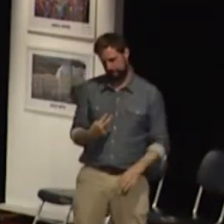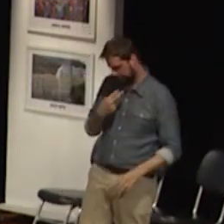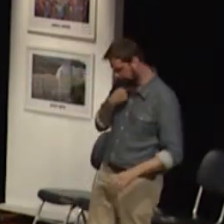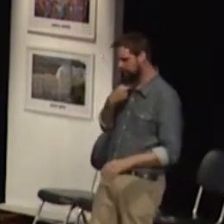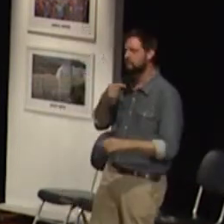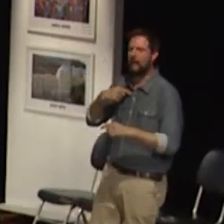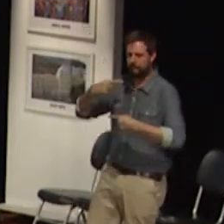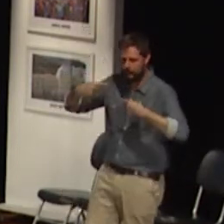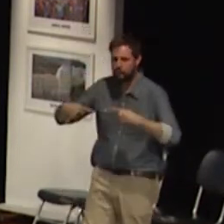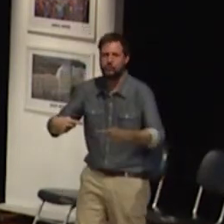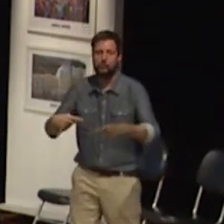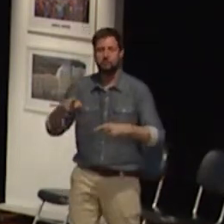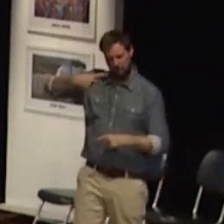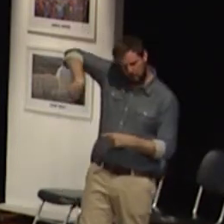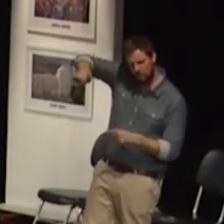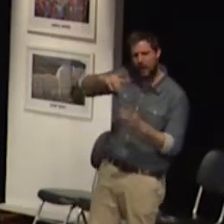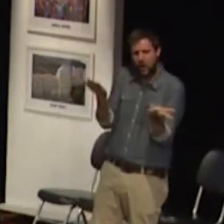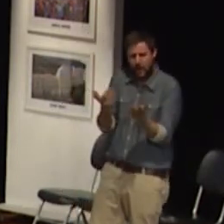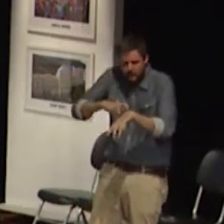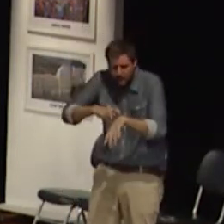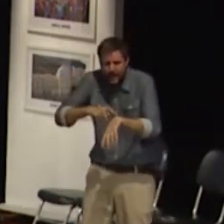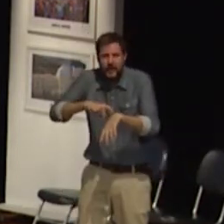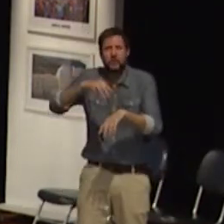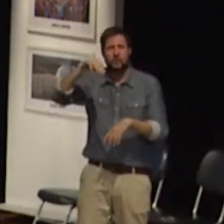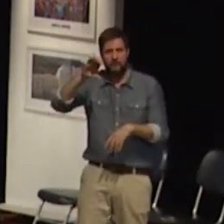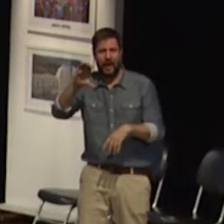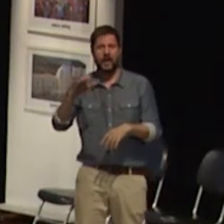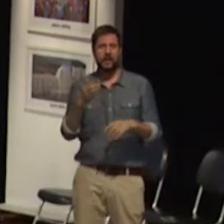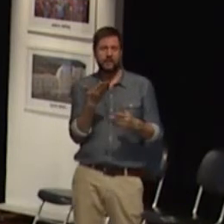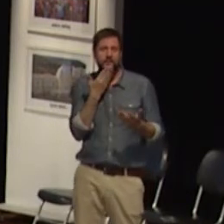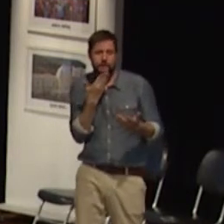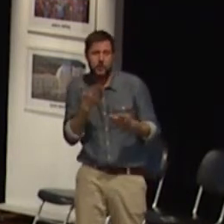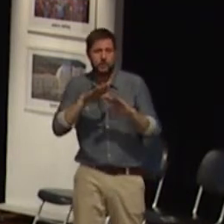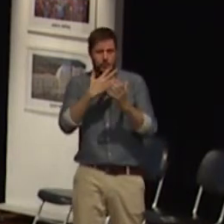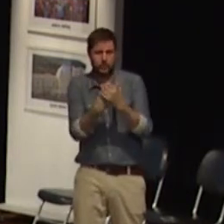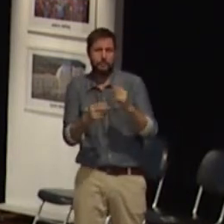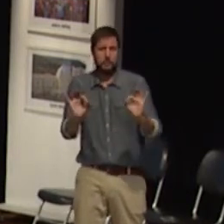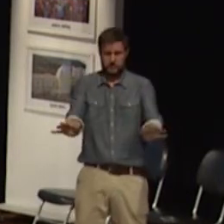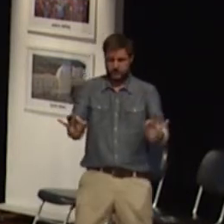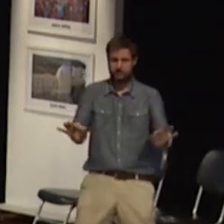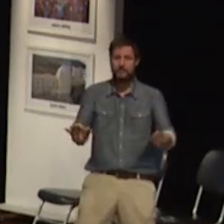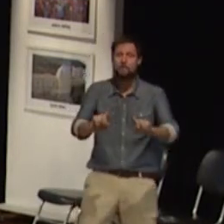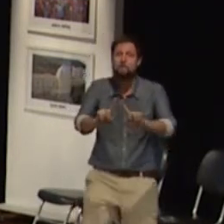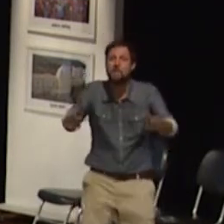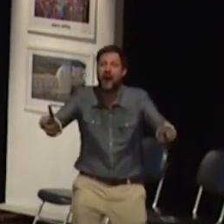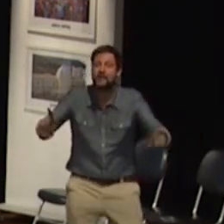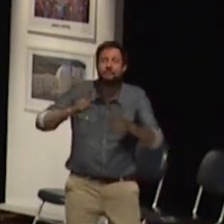verdade para que realmente a gente consiga essa discussão valiosa com o MEC. É um momento importante, né, a favor da